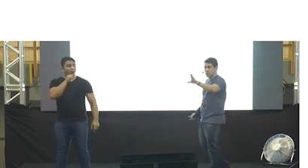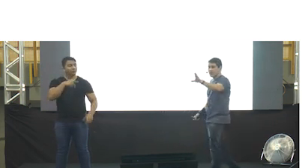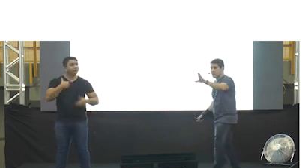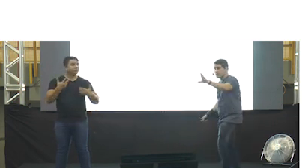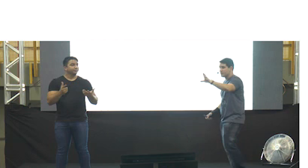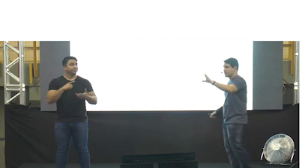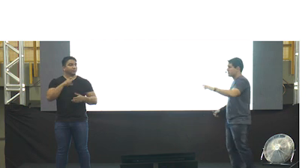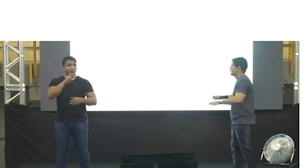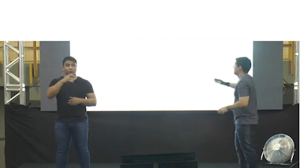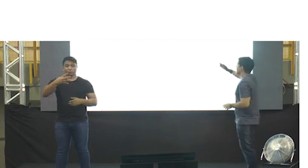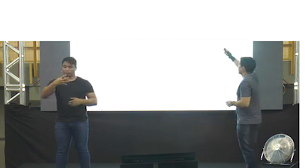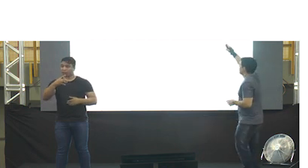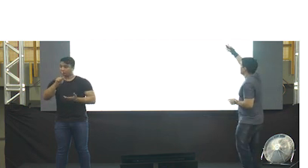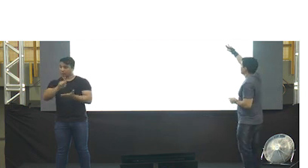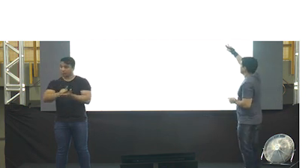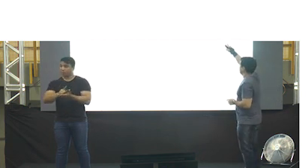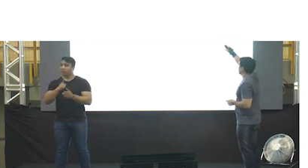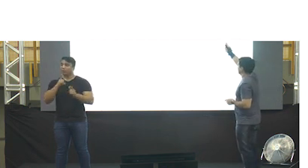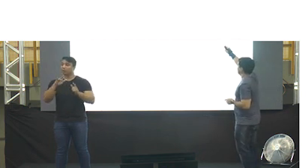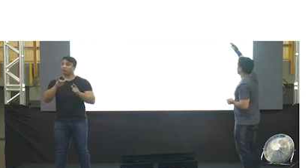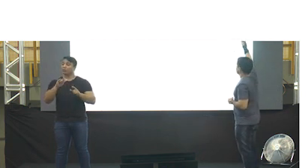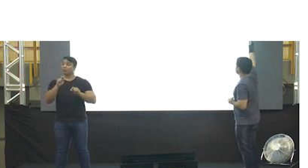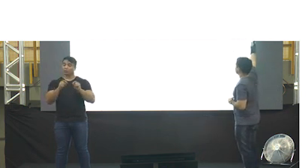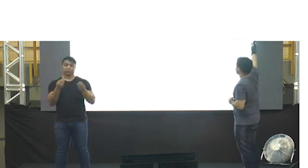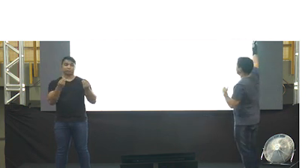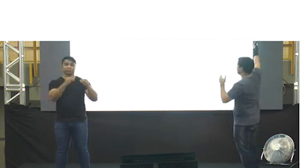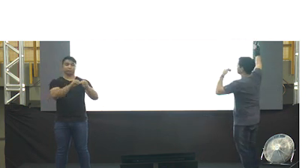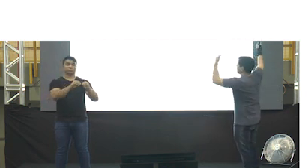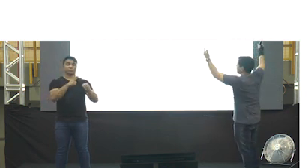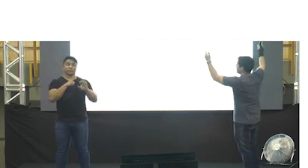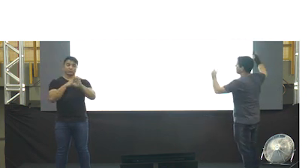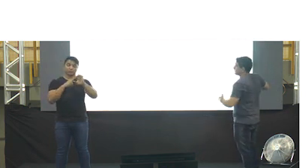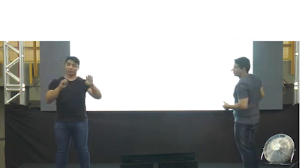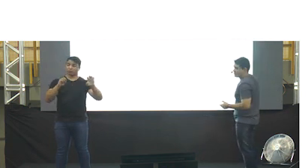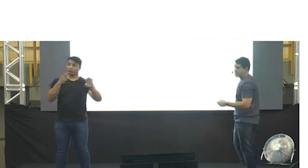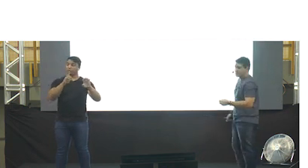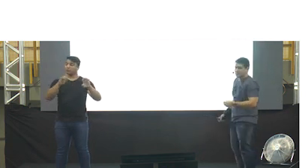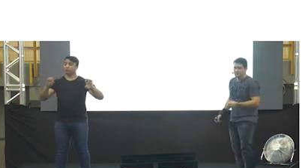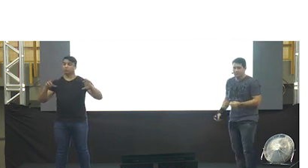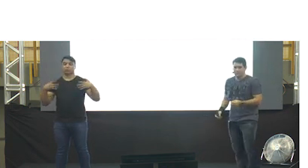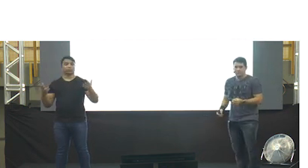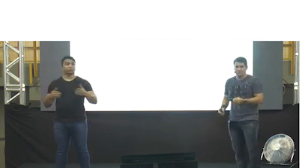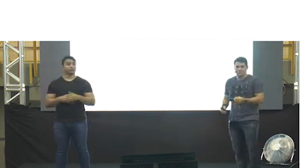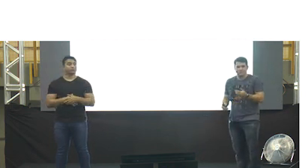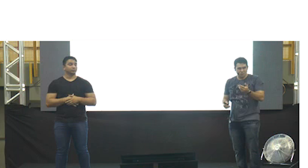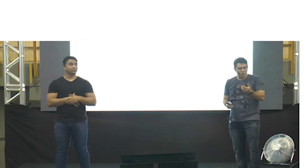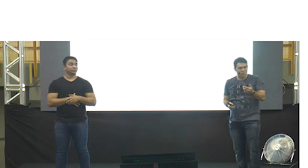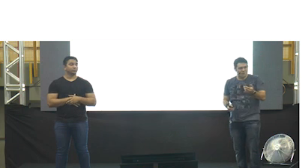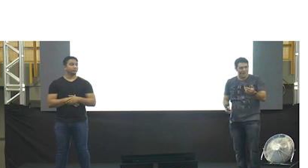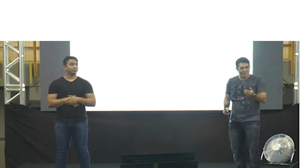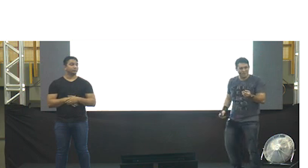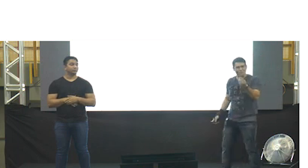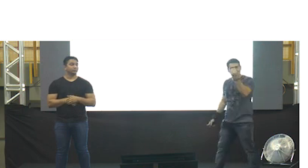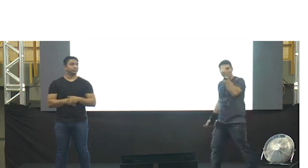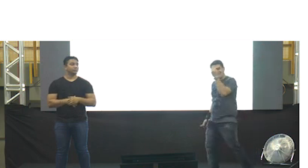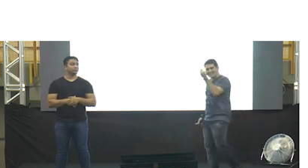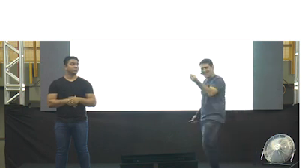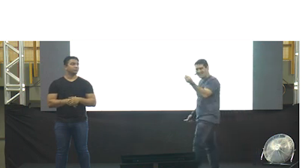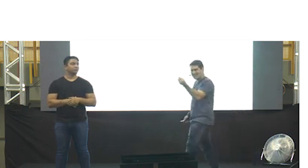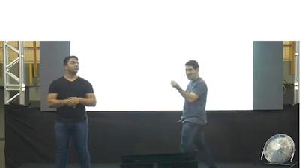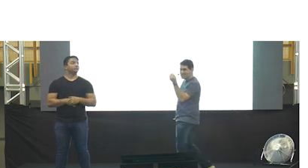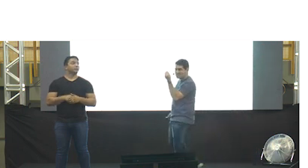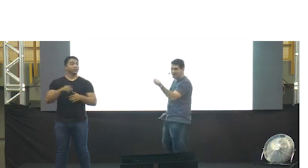então esses 54 gramas, tu vai colocar de que lado? Do lado esquerdo ou do lado direito? Muito obrigado. Tu